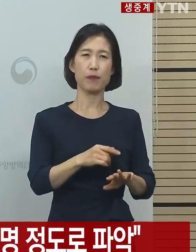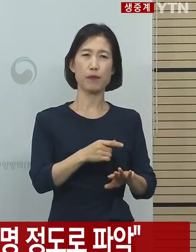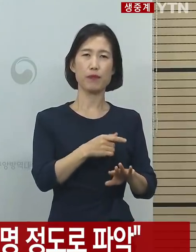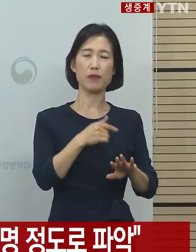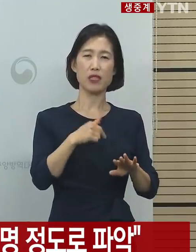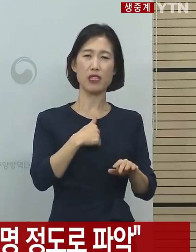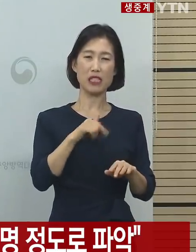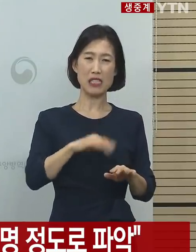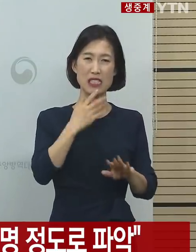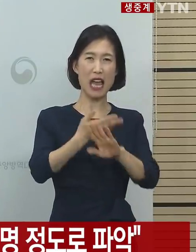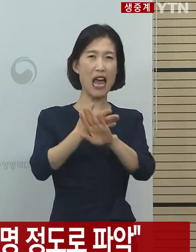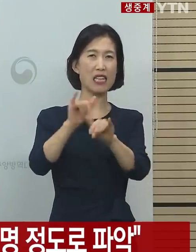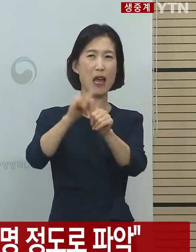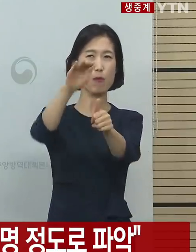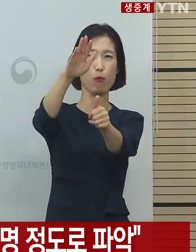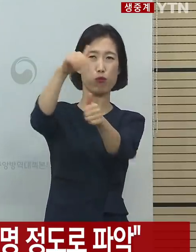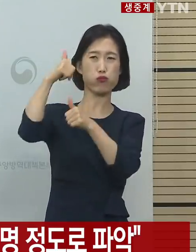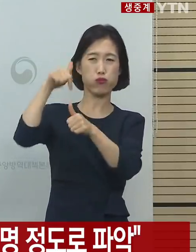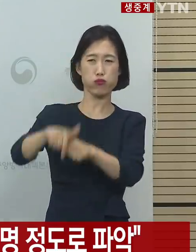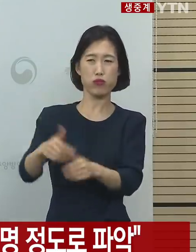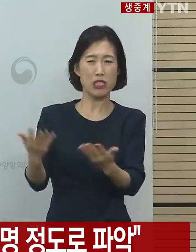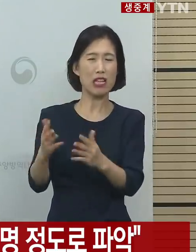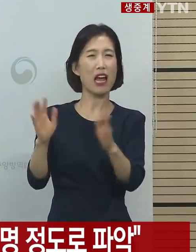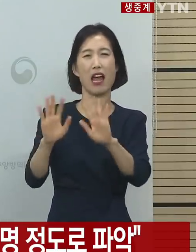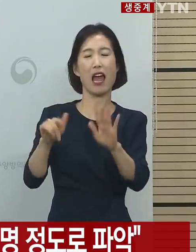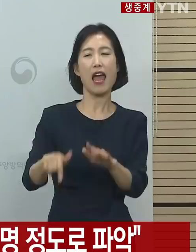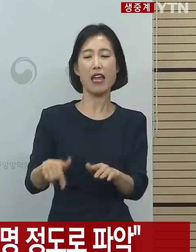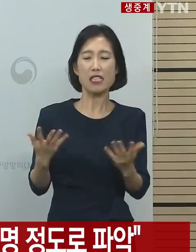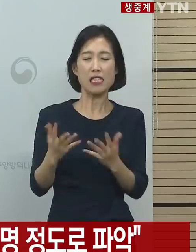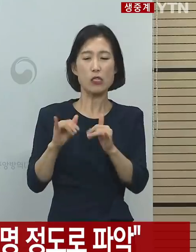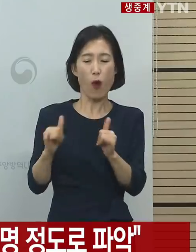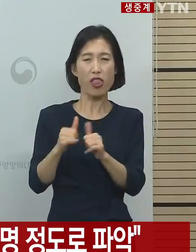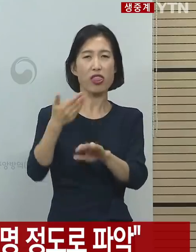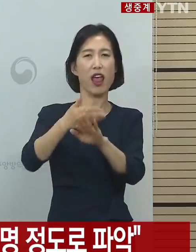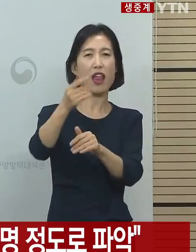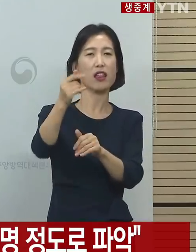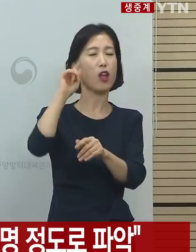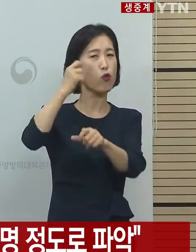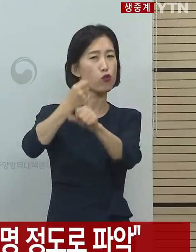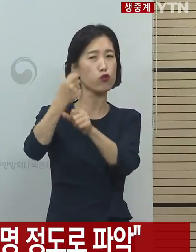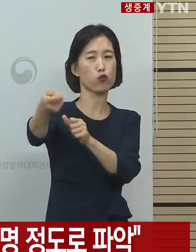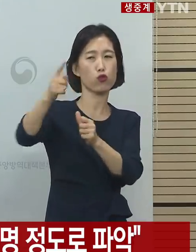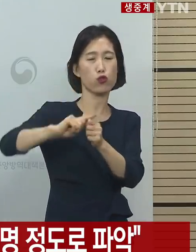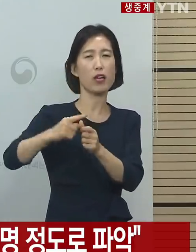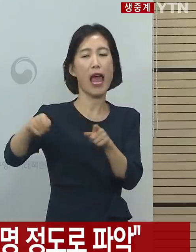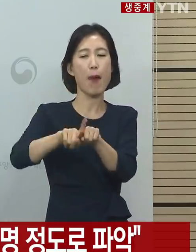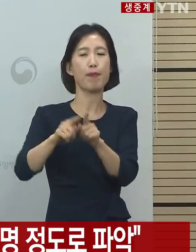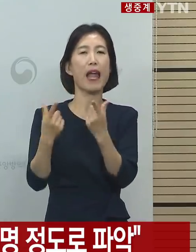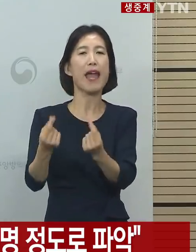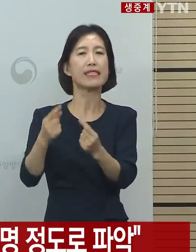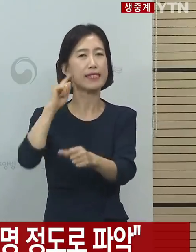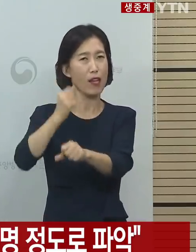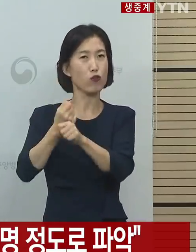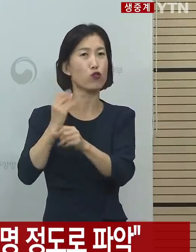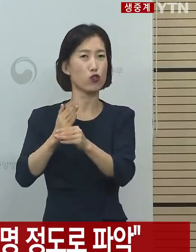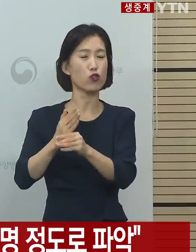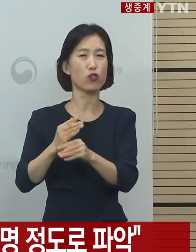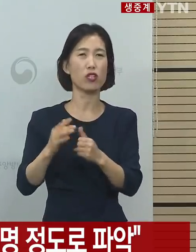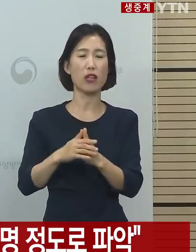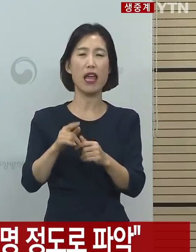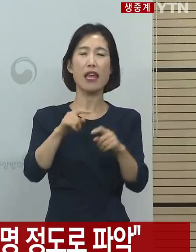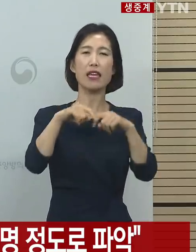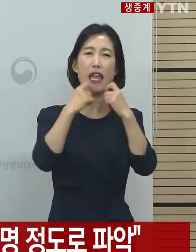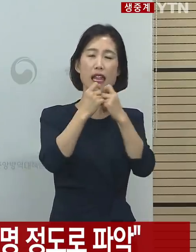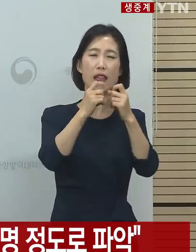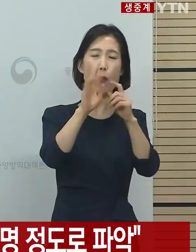나와서 근무하는 건 아니고요. 공동연구 과제를 여러 개 수행을 하고 있습니다. 그래서 연구자 간에 또는 출연연 또는 민간